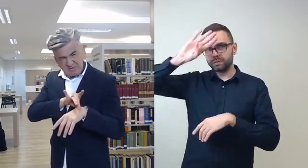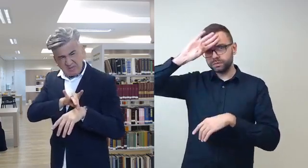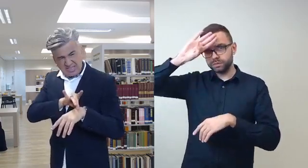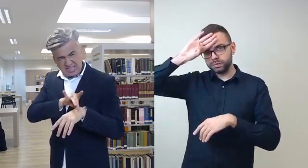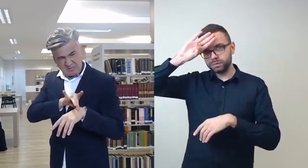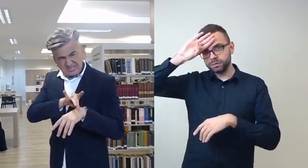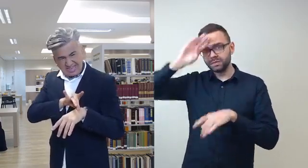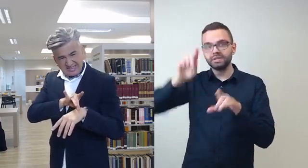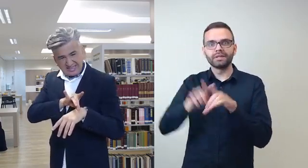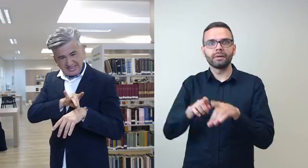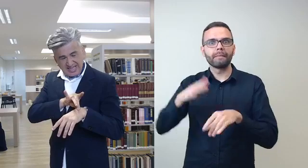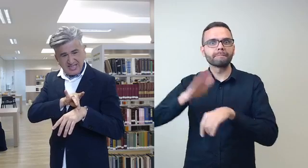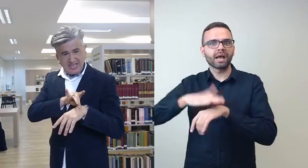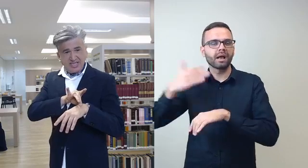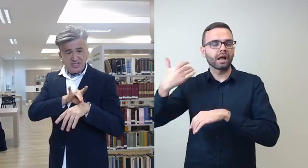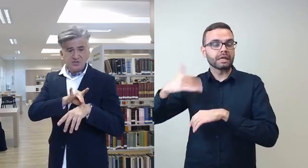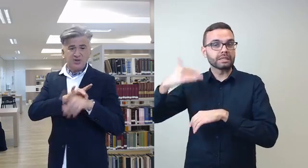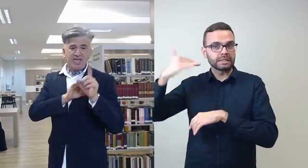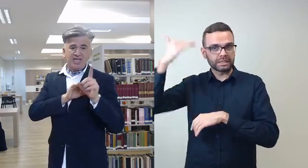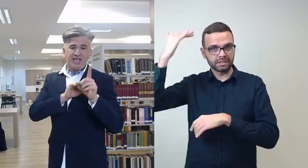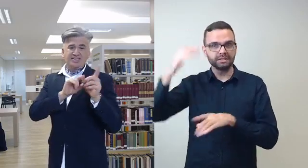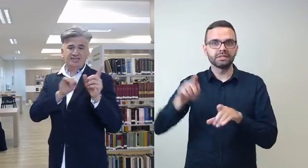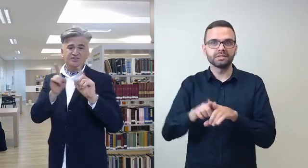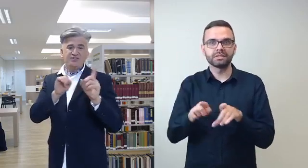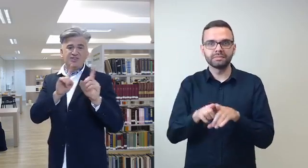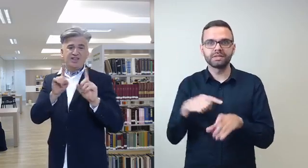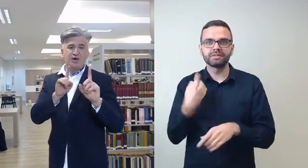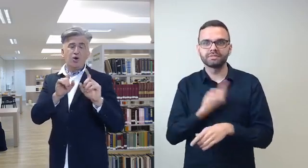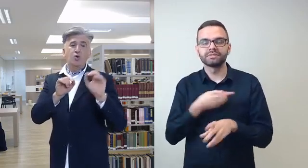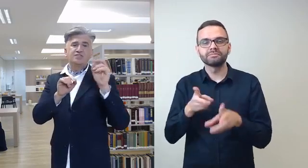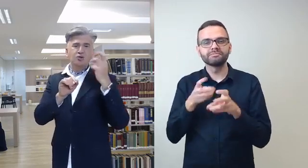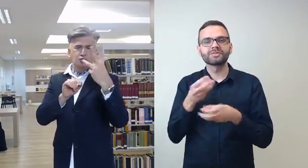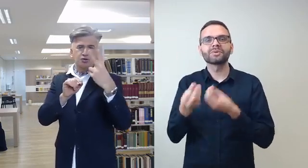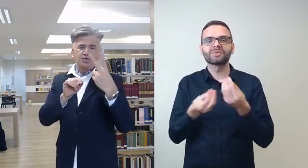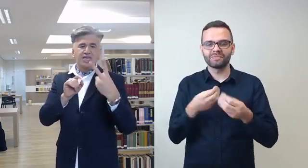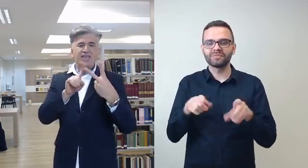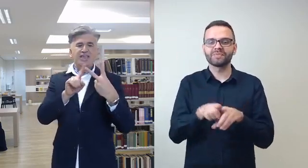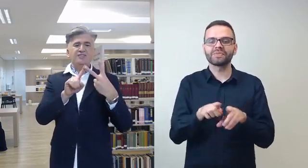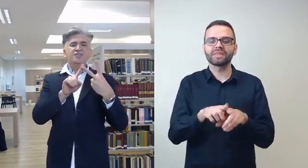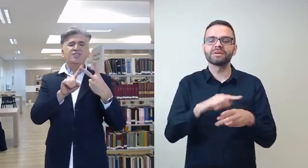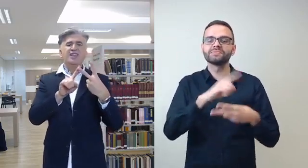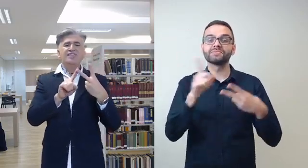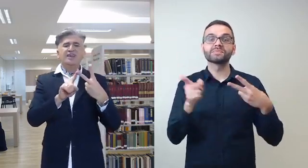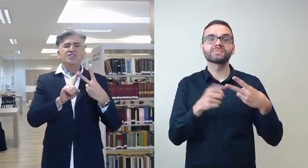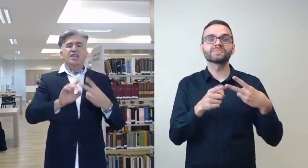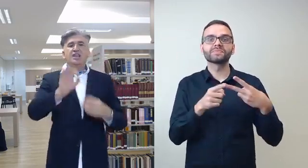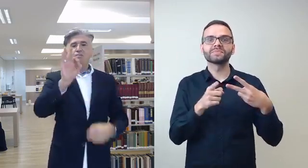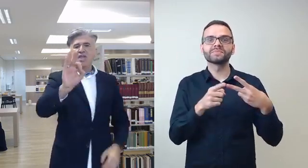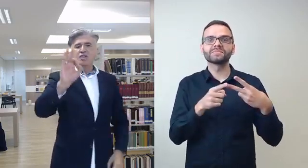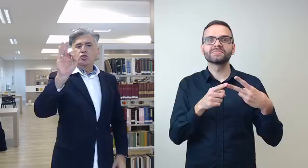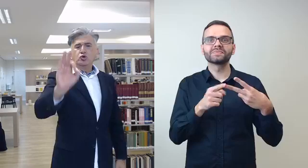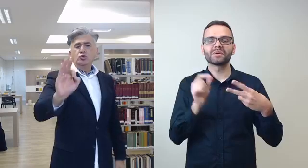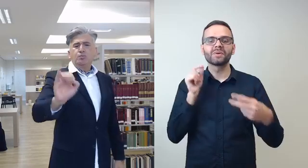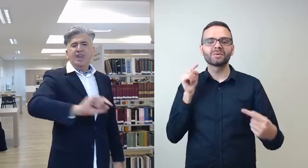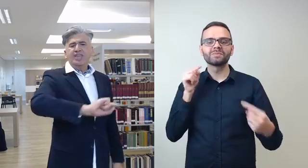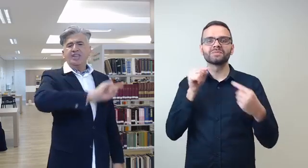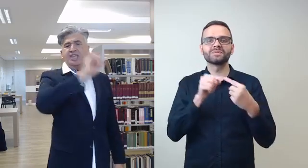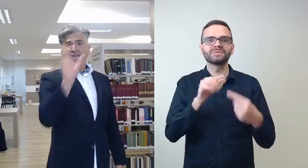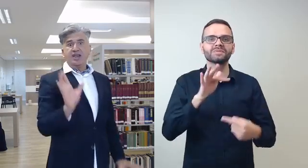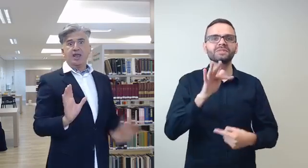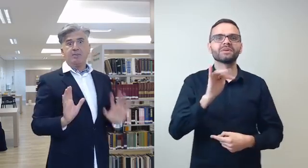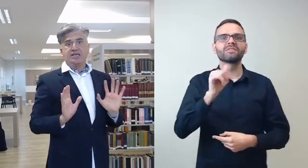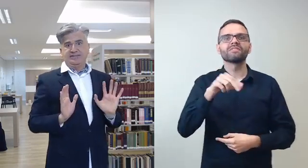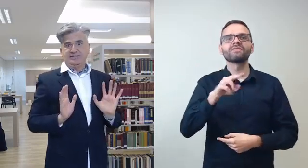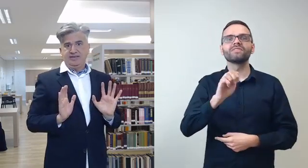uma enfermidade pesada, tá? Isso é relação de finalidade. Ou, segundo, relação de finalidade. Limpei tudo para que